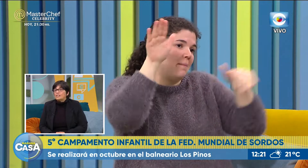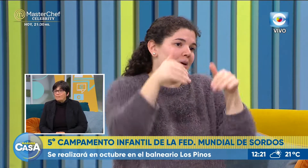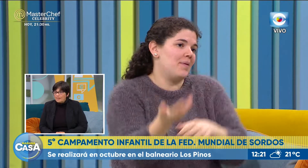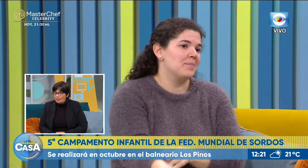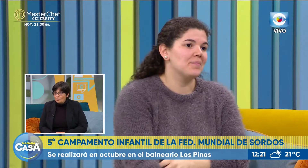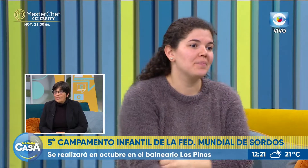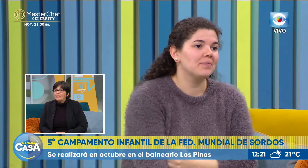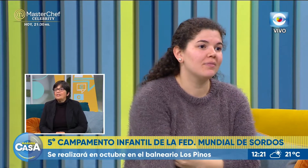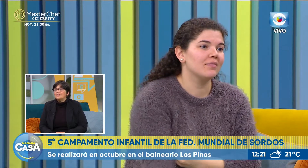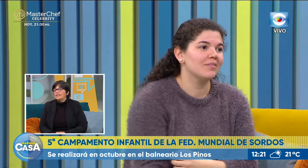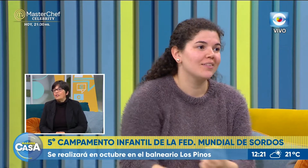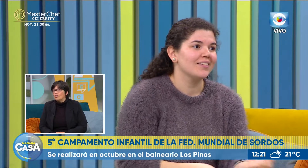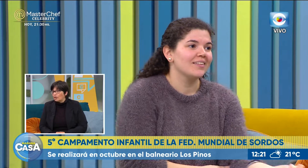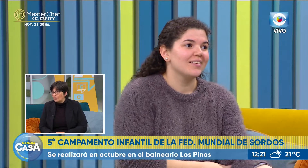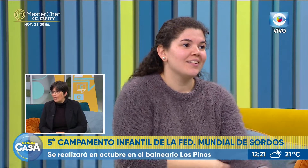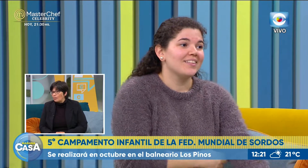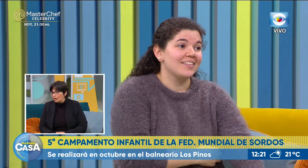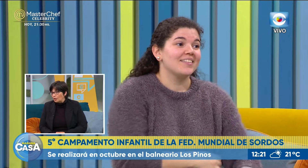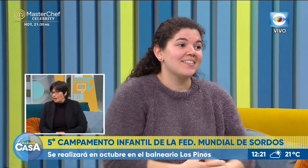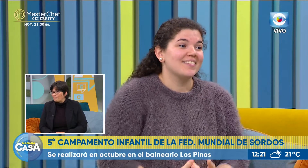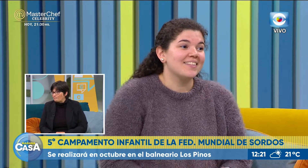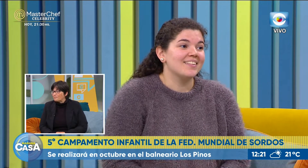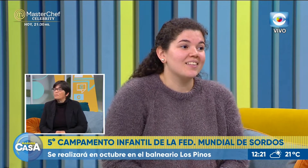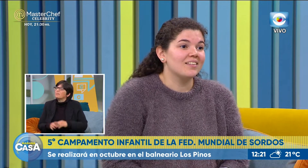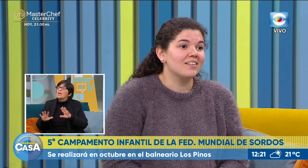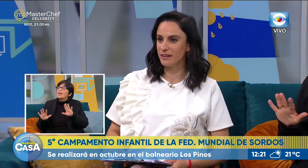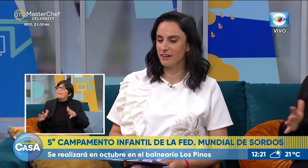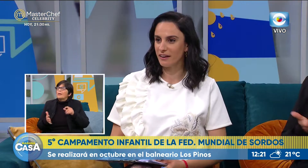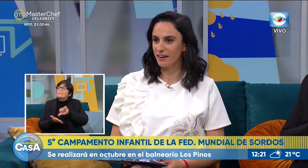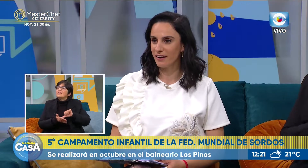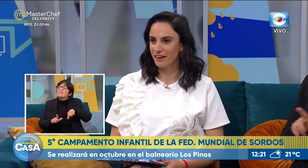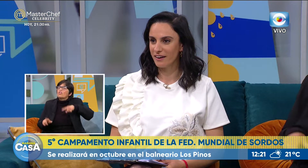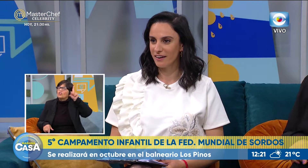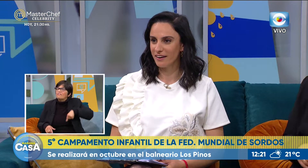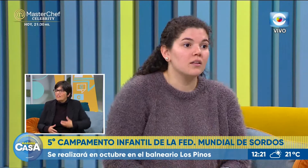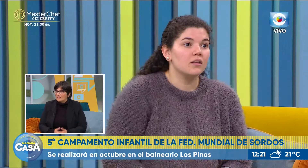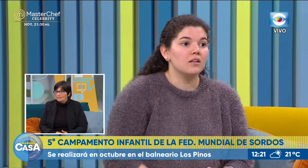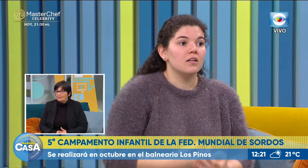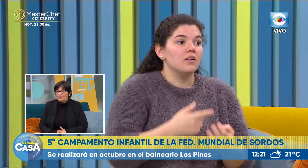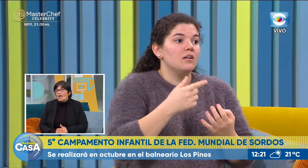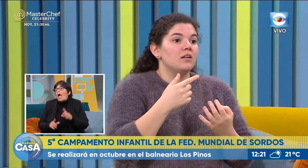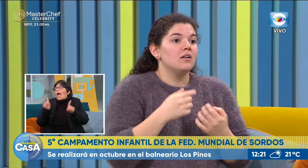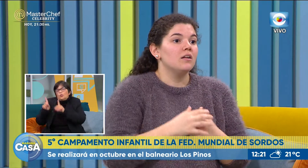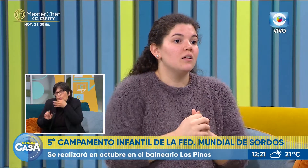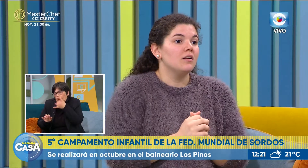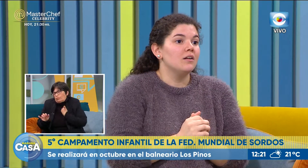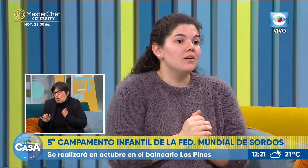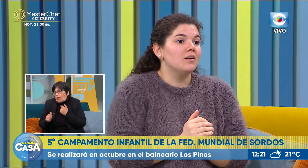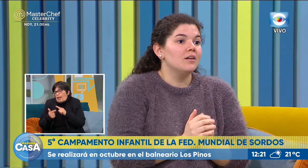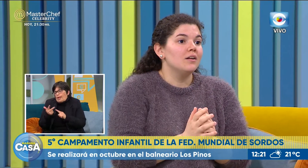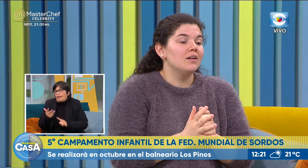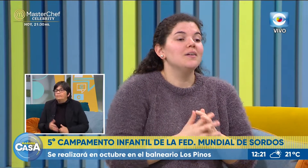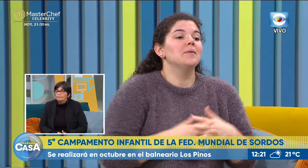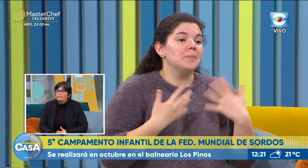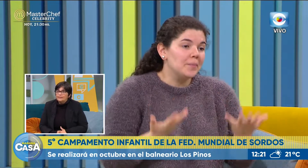Entonces se envían los mails y se hizo la convocatoria. ¿De qué países van a venir? Algunos, al menos, que nos pueda contar.